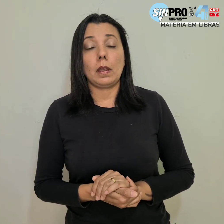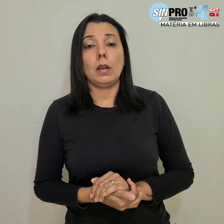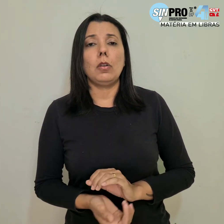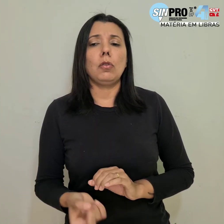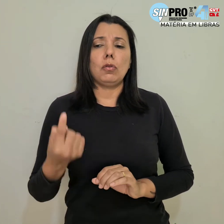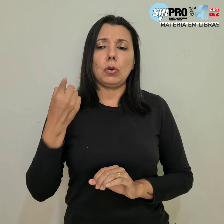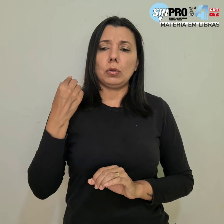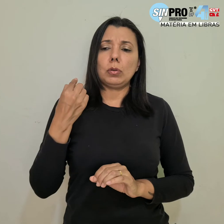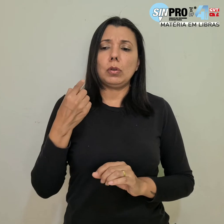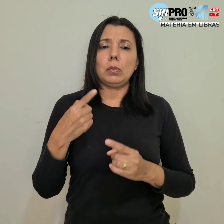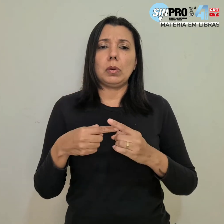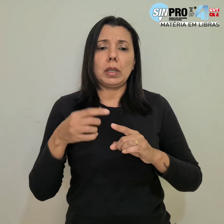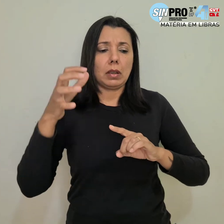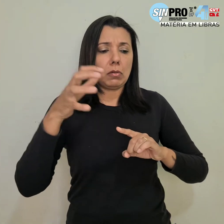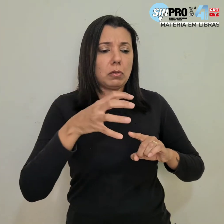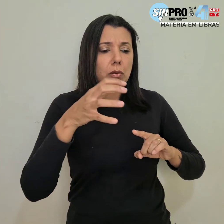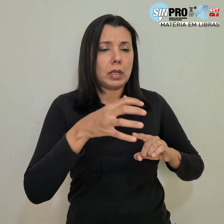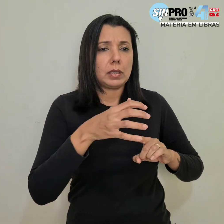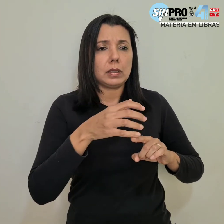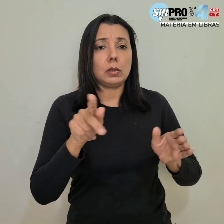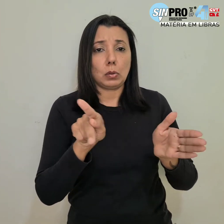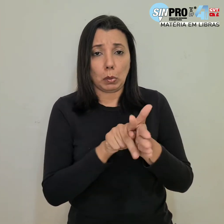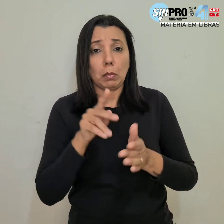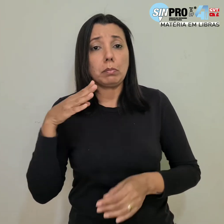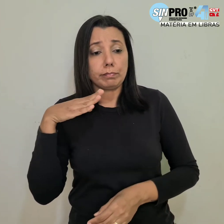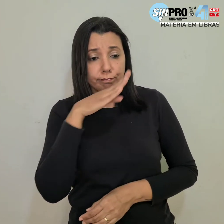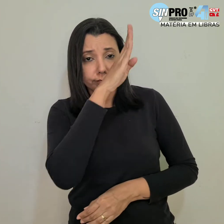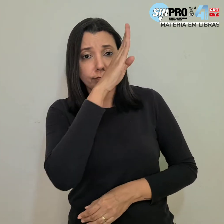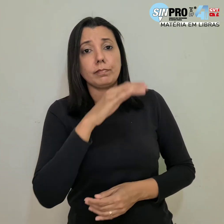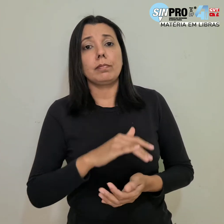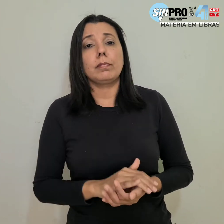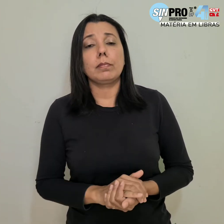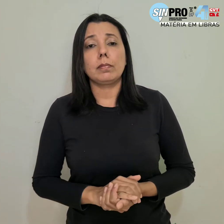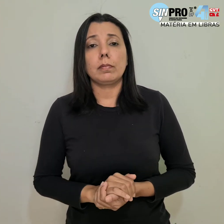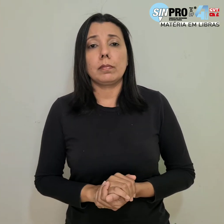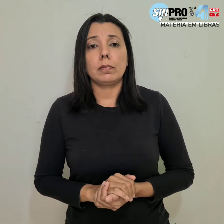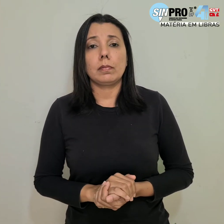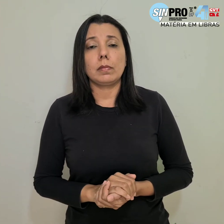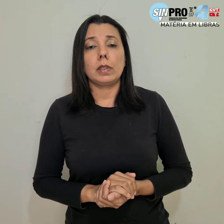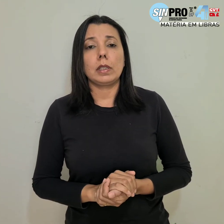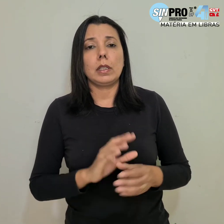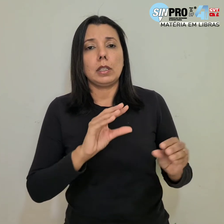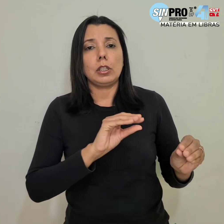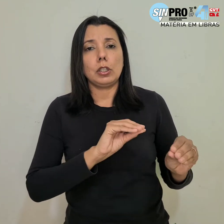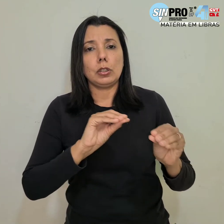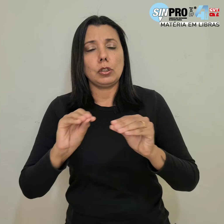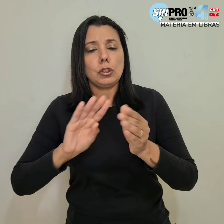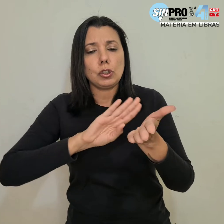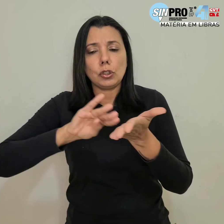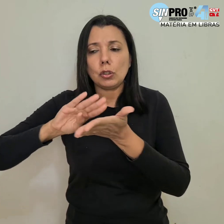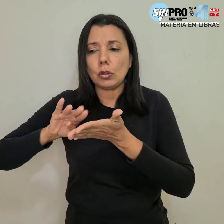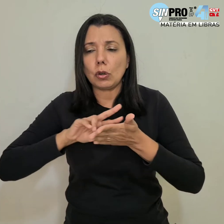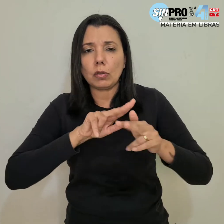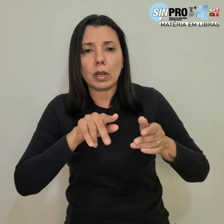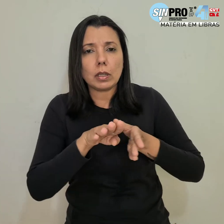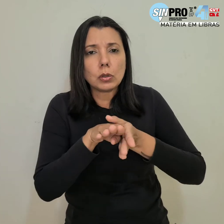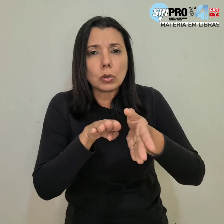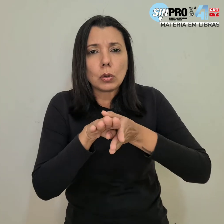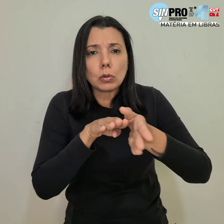voltou atrás por pressão direta de Jair Bolsonaro e removeu do site todas as orientações